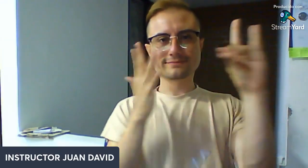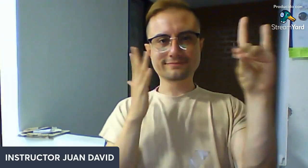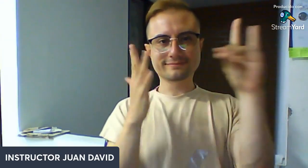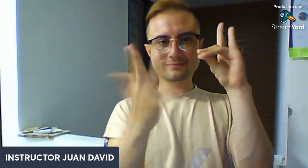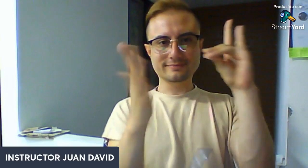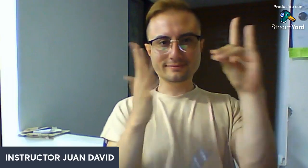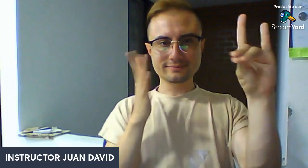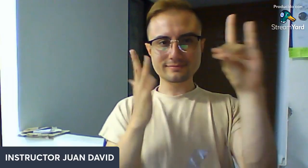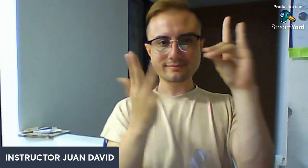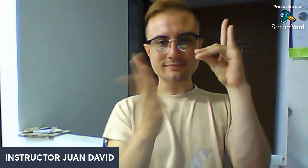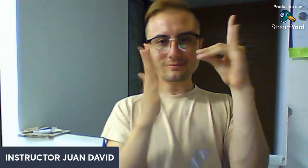Silvestre.